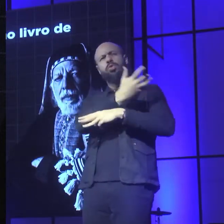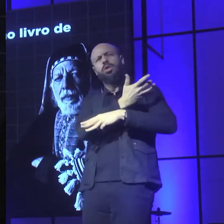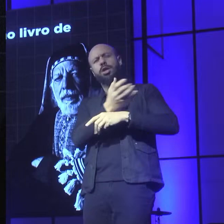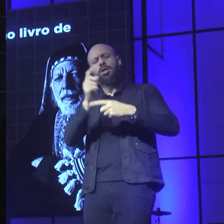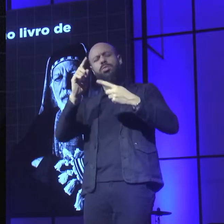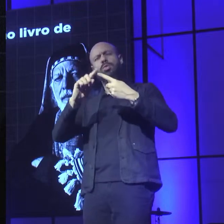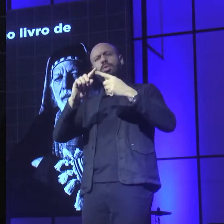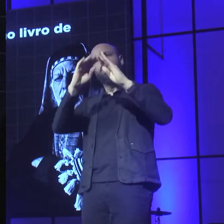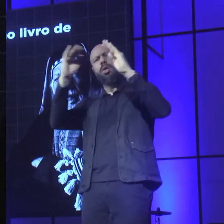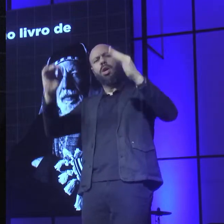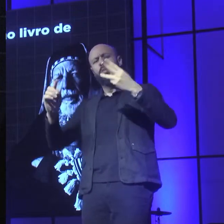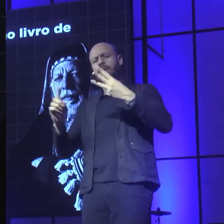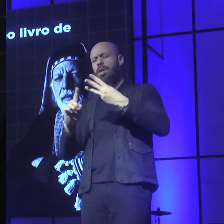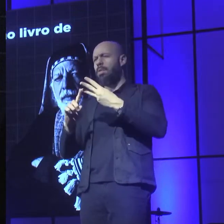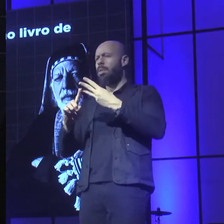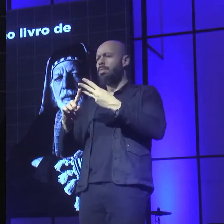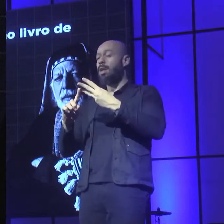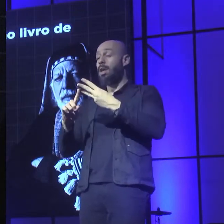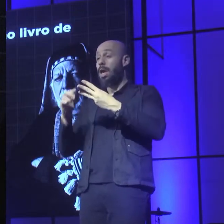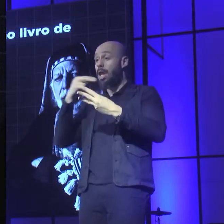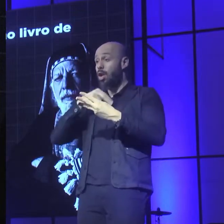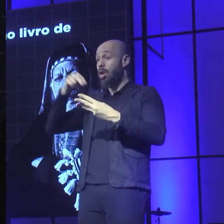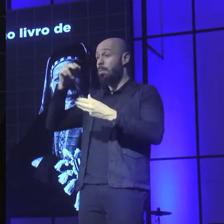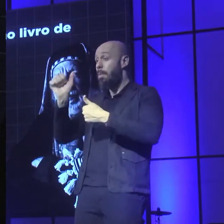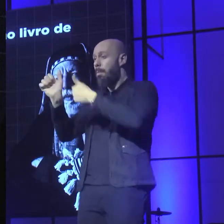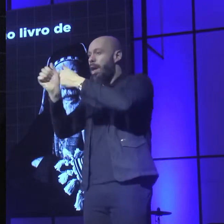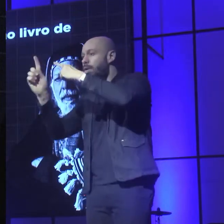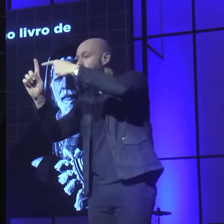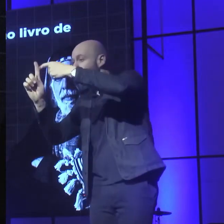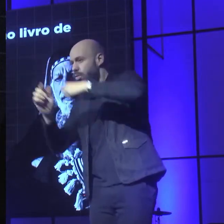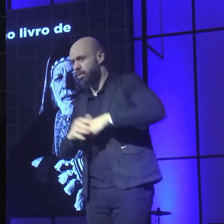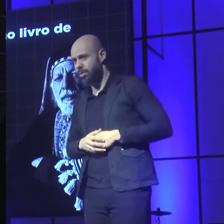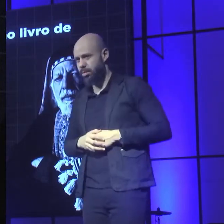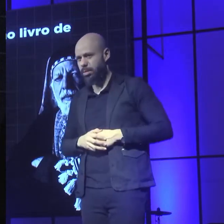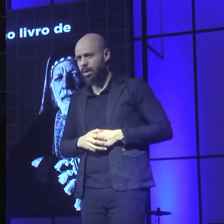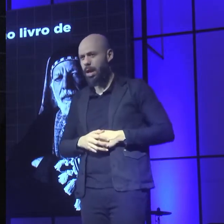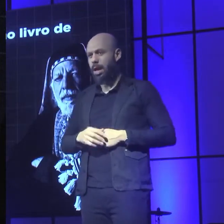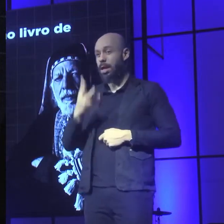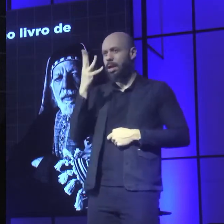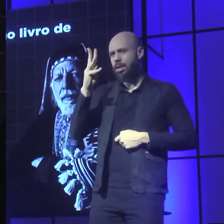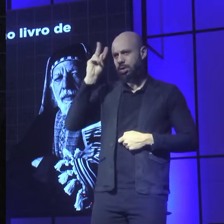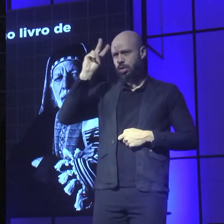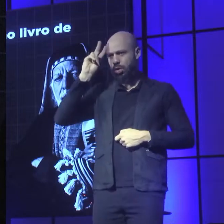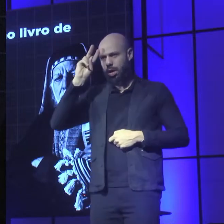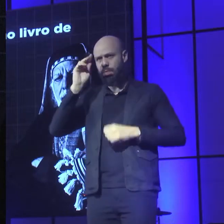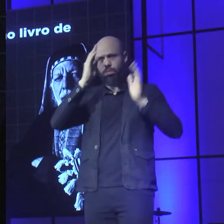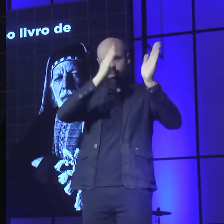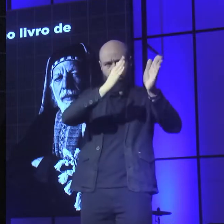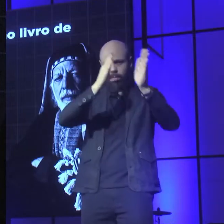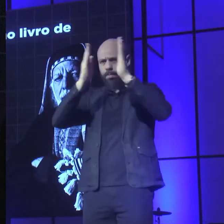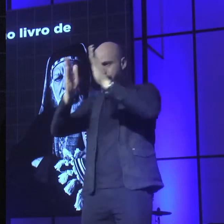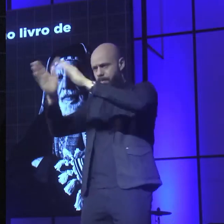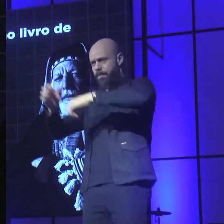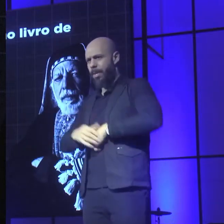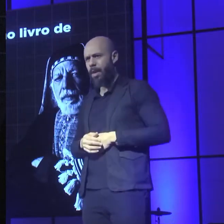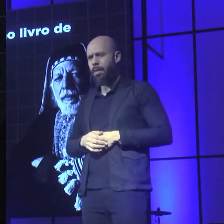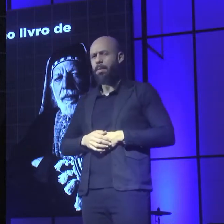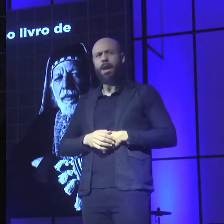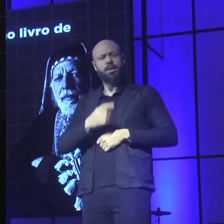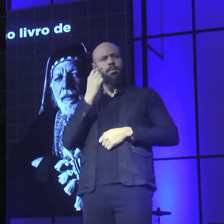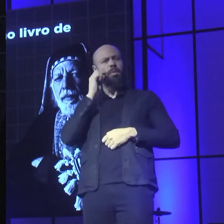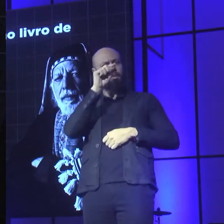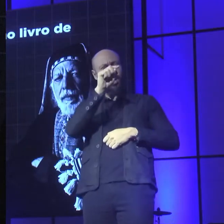foi junto à cruz de Cristo, aonde Cristo foi crucificado. Mas uma coisa nós